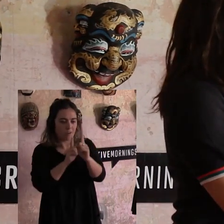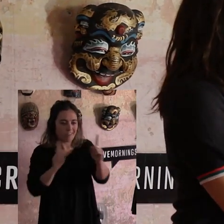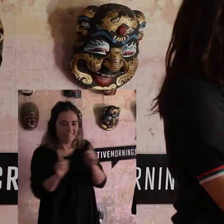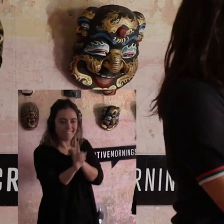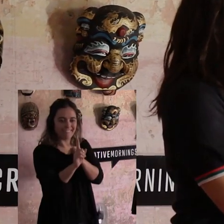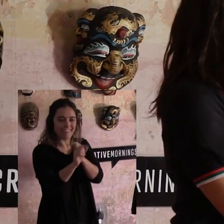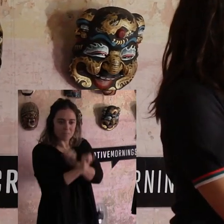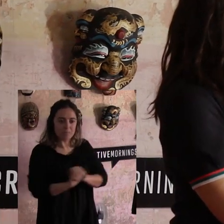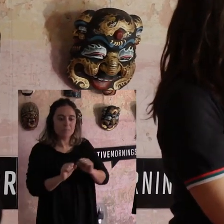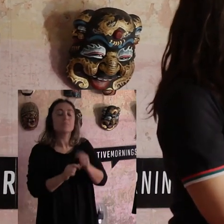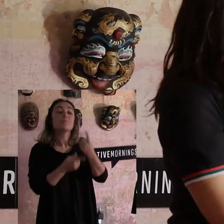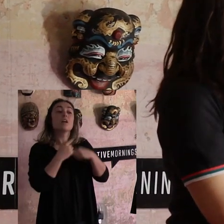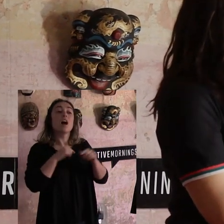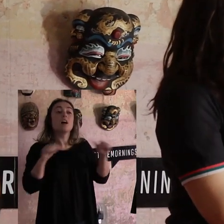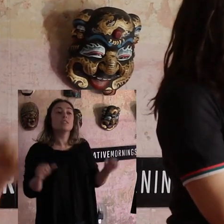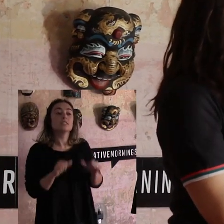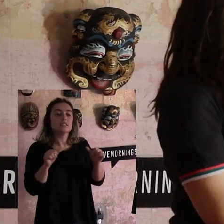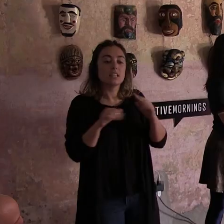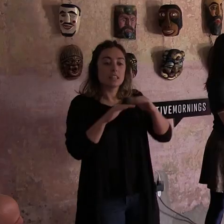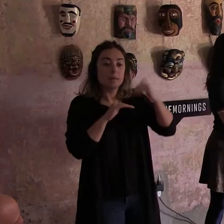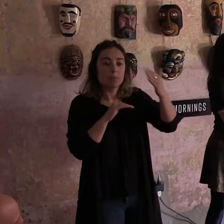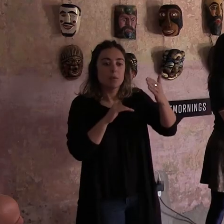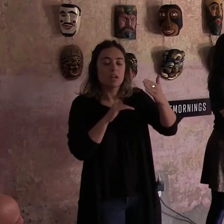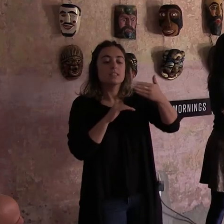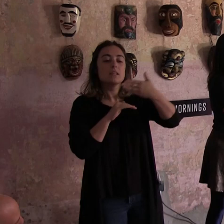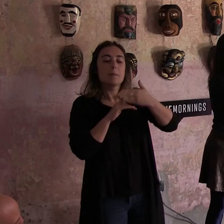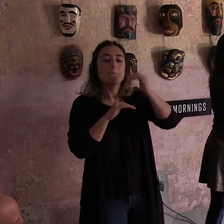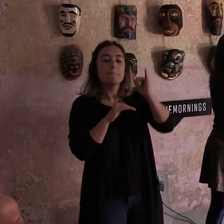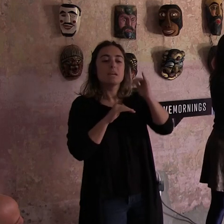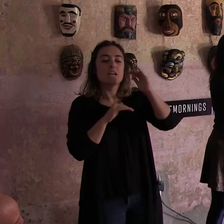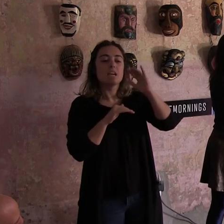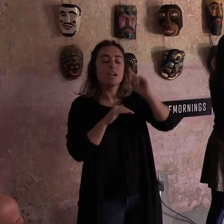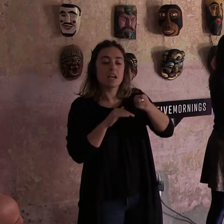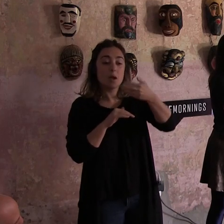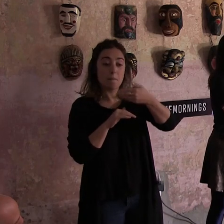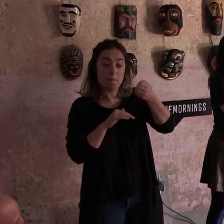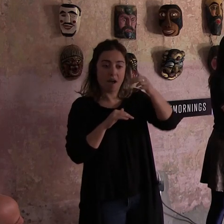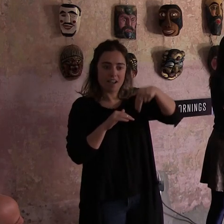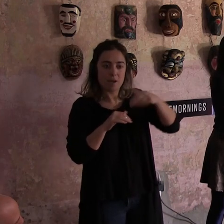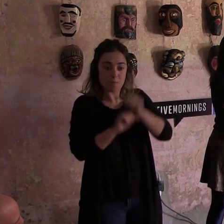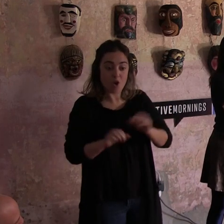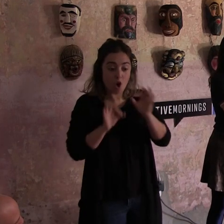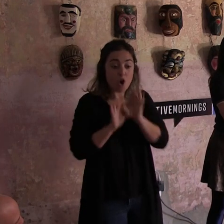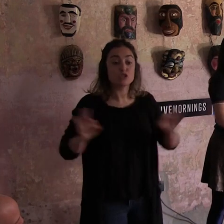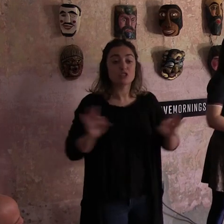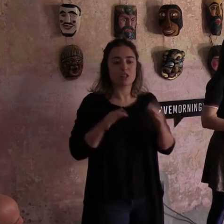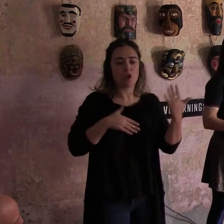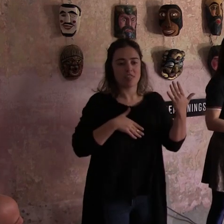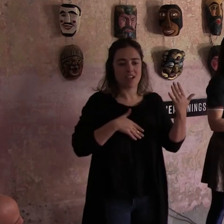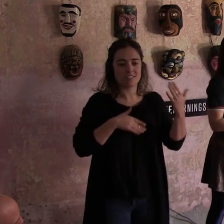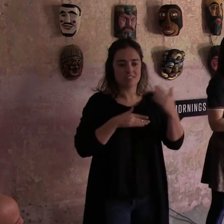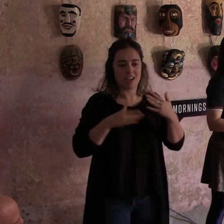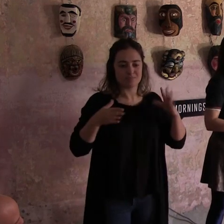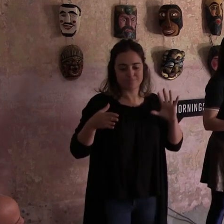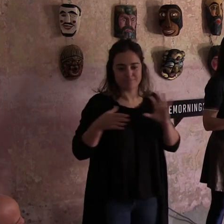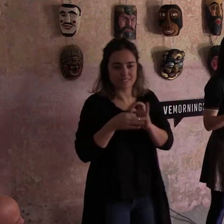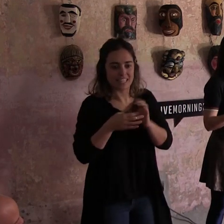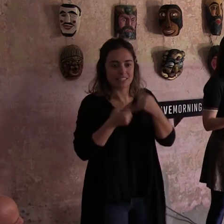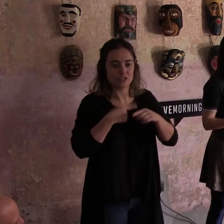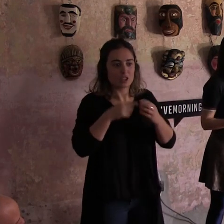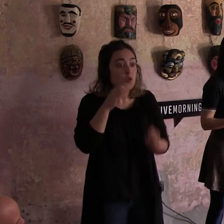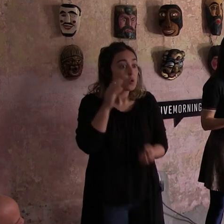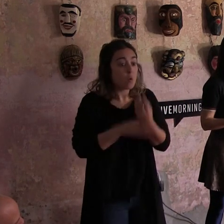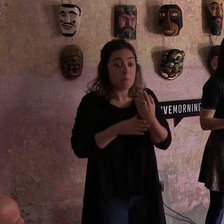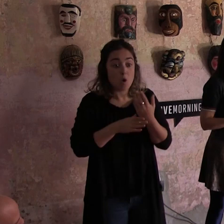fundamental. Hicimos después de eso vino Big Bang, un concierto de danza contemporánea, y cada nuevo espectáculo para mí es